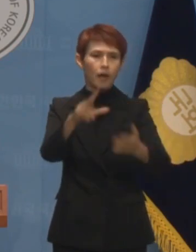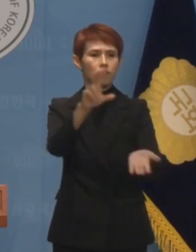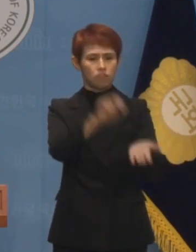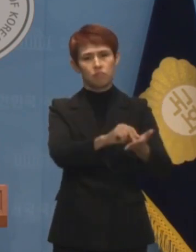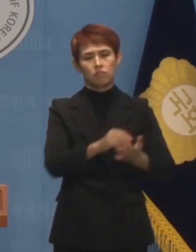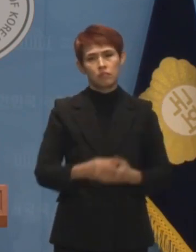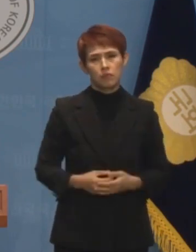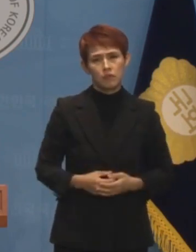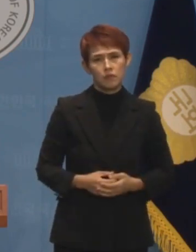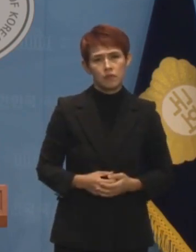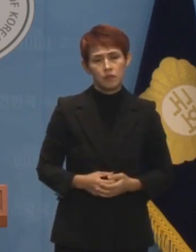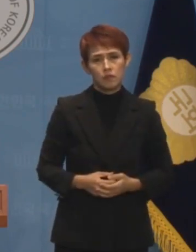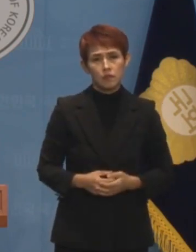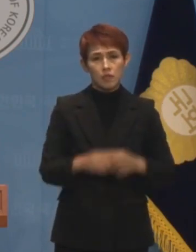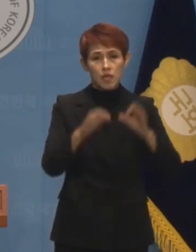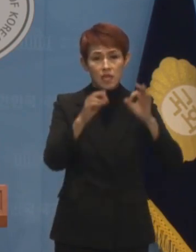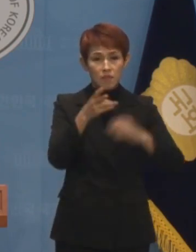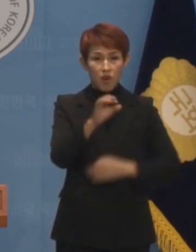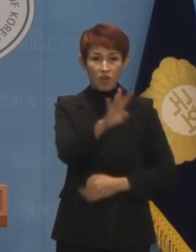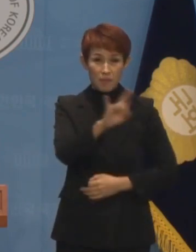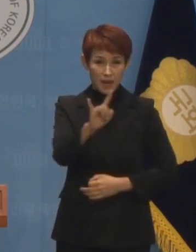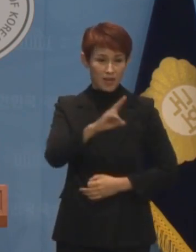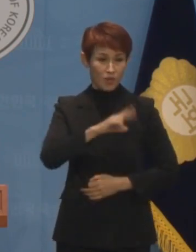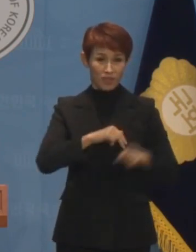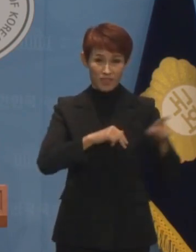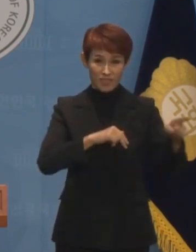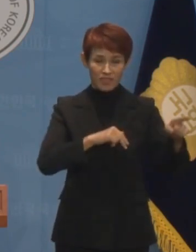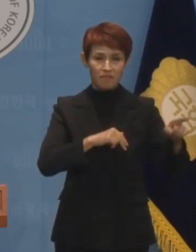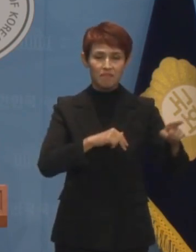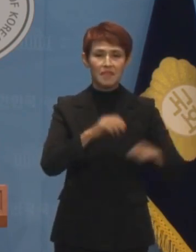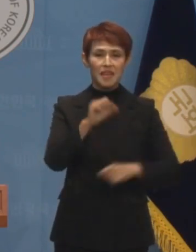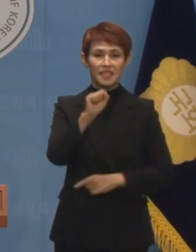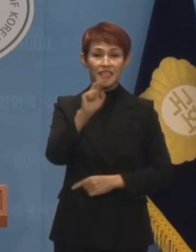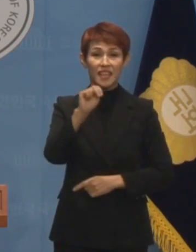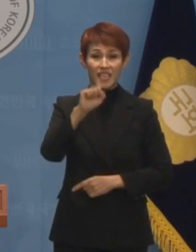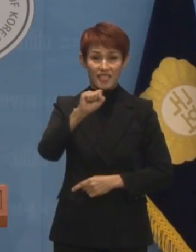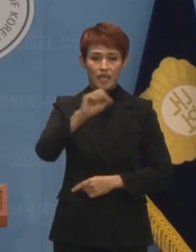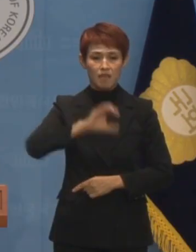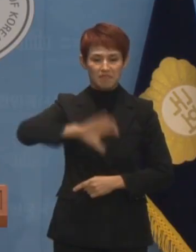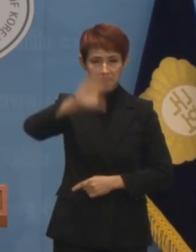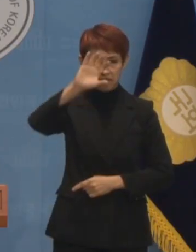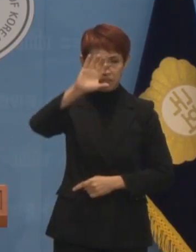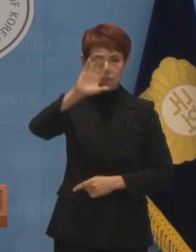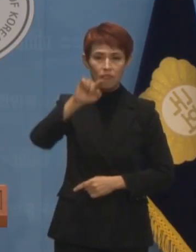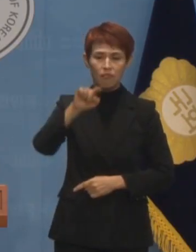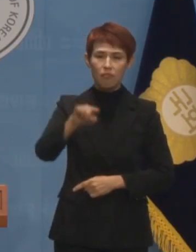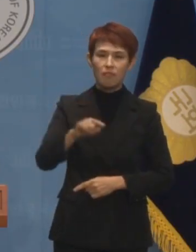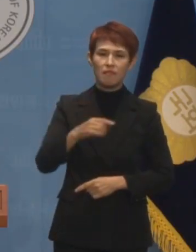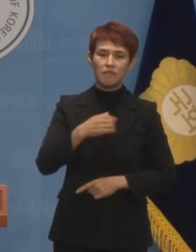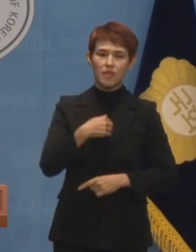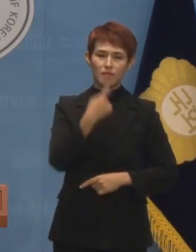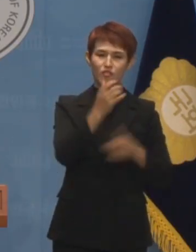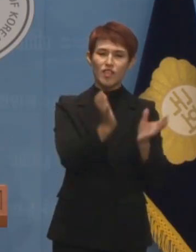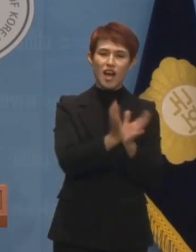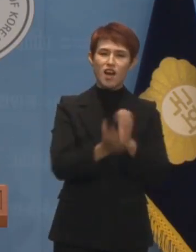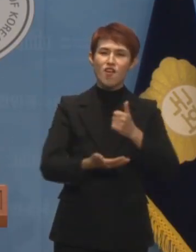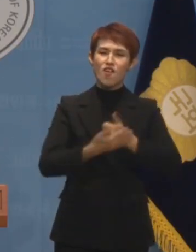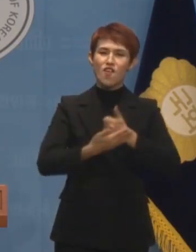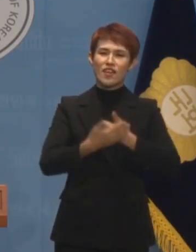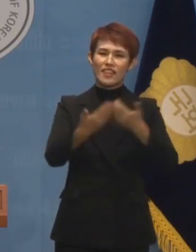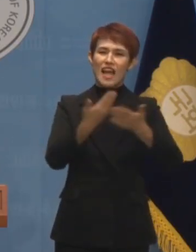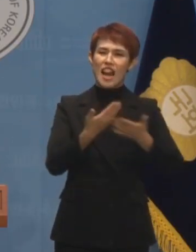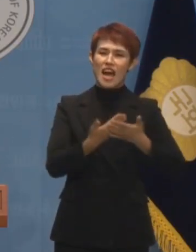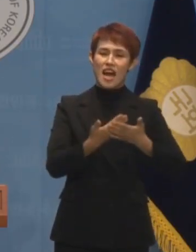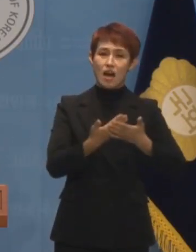쏟아냈습니다. 김영배 민주당 의원은 최근 SNS에 자당 후보 지지를 호소하며 보궐선거